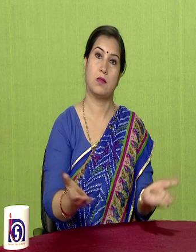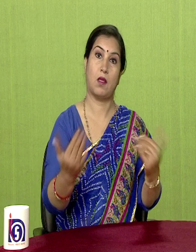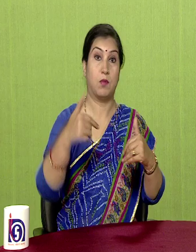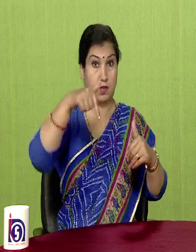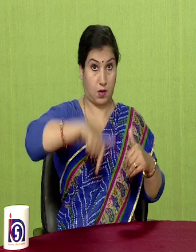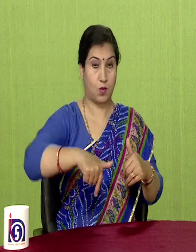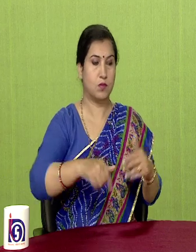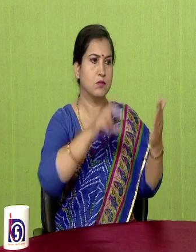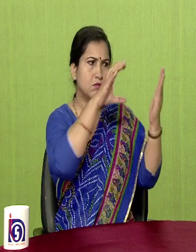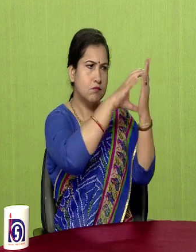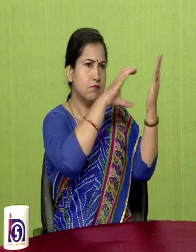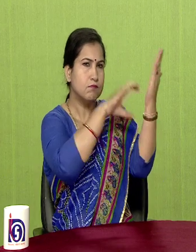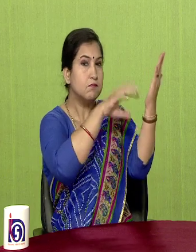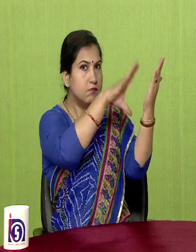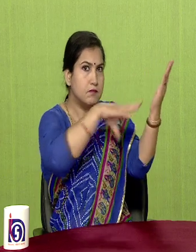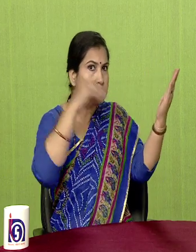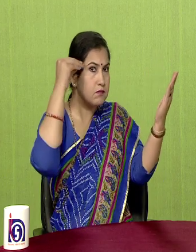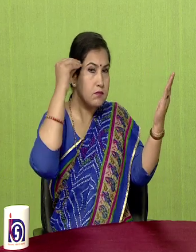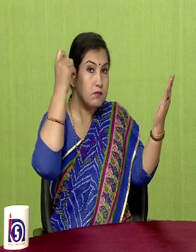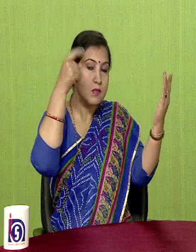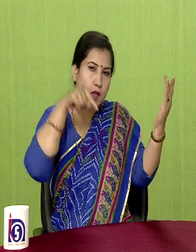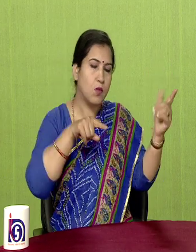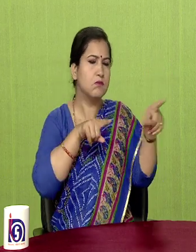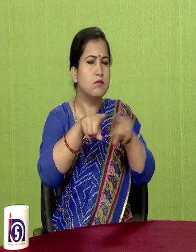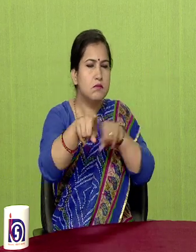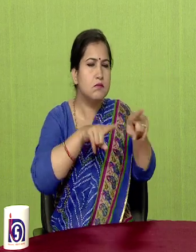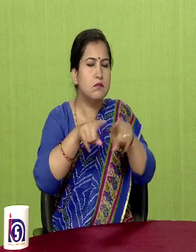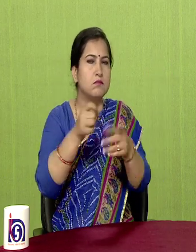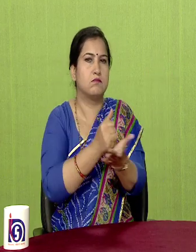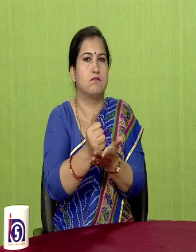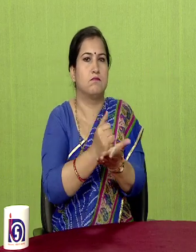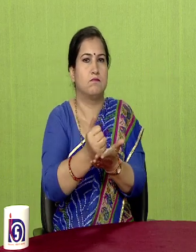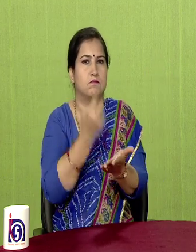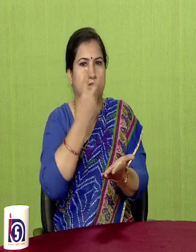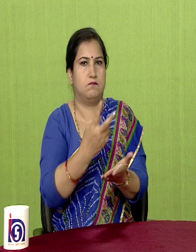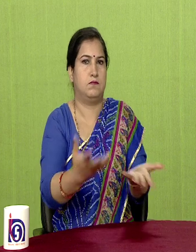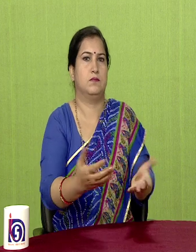तो ये था पहला पद। आइए इस पद का प्रसंग समझते हैं।